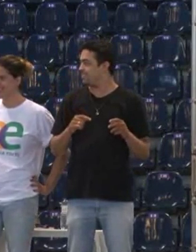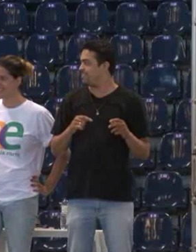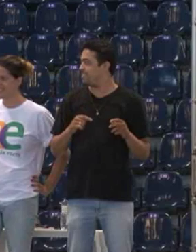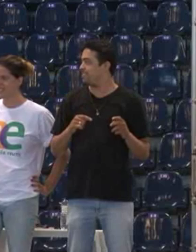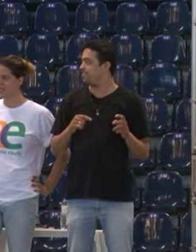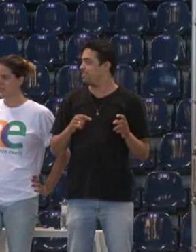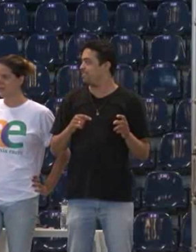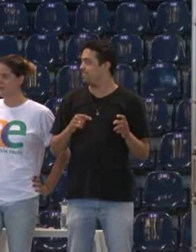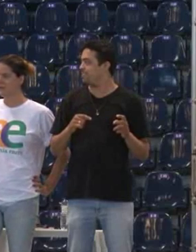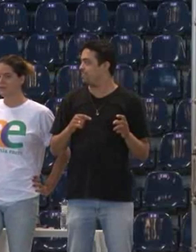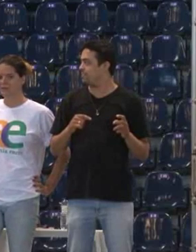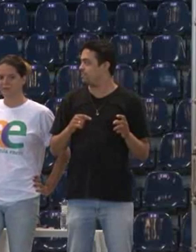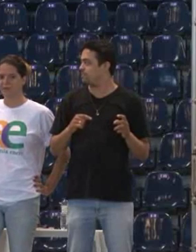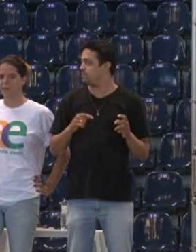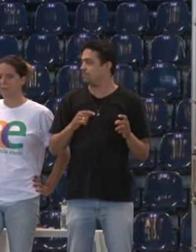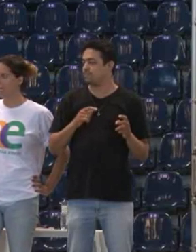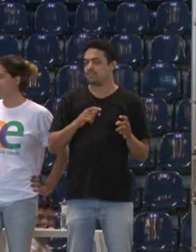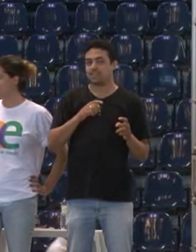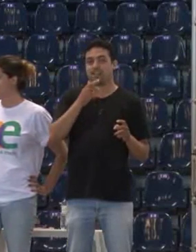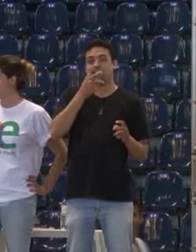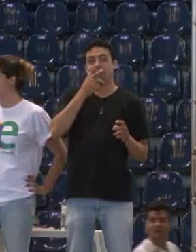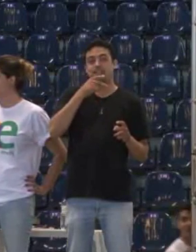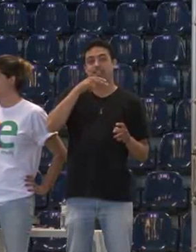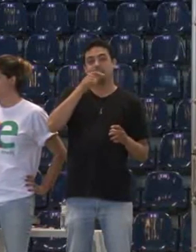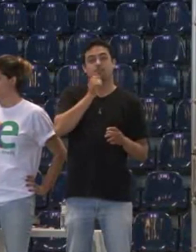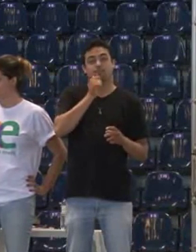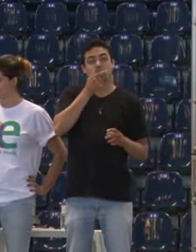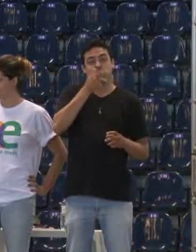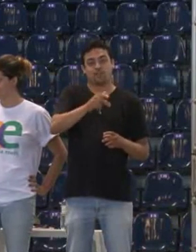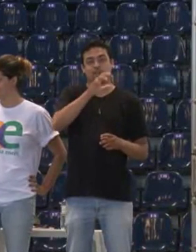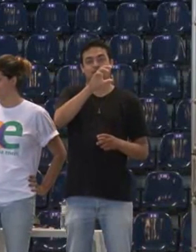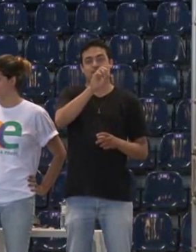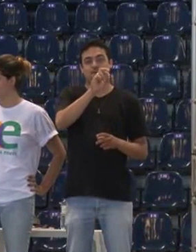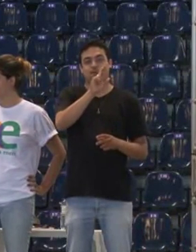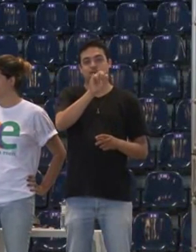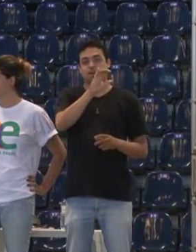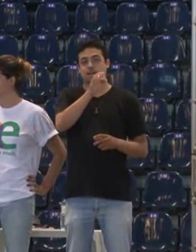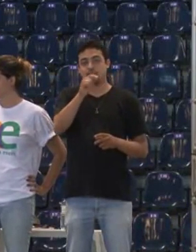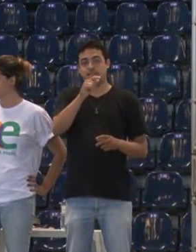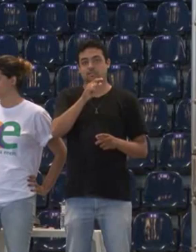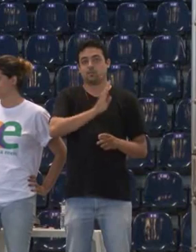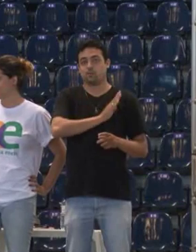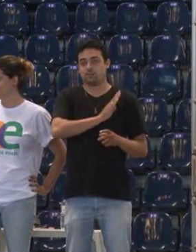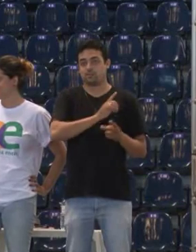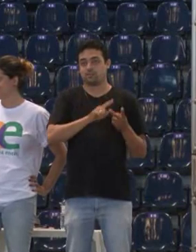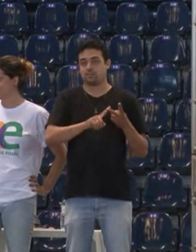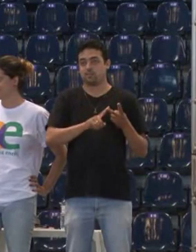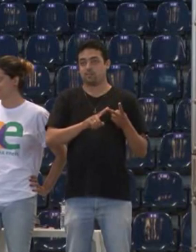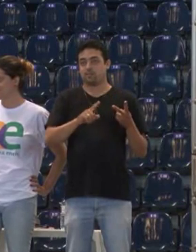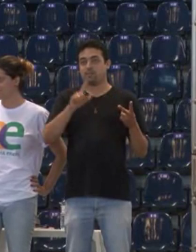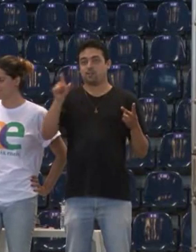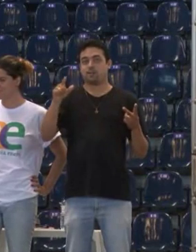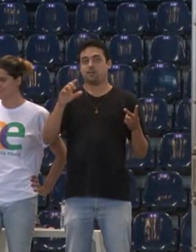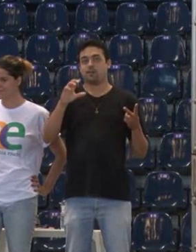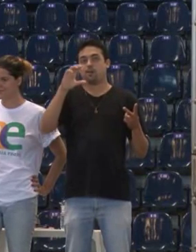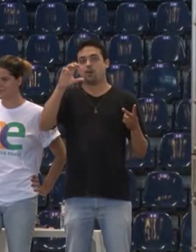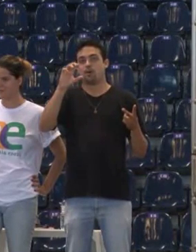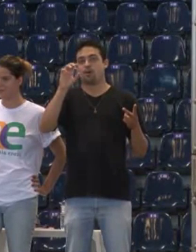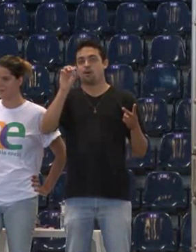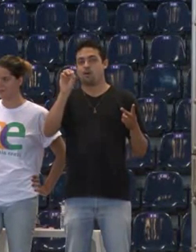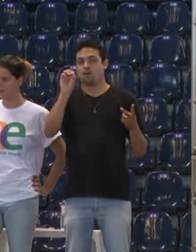a natália disse coração luiz carlos disse ó